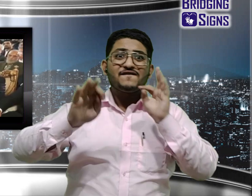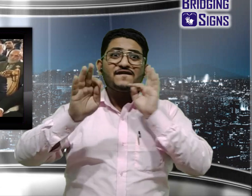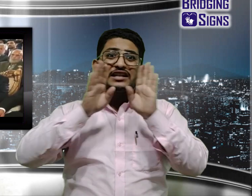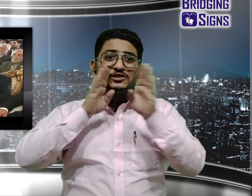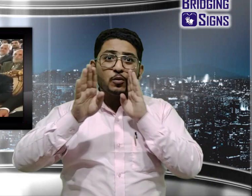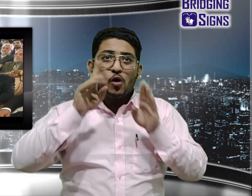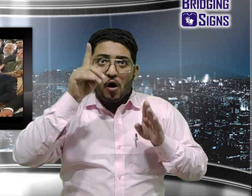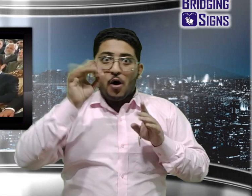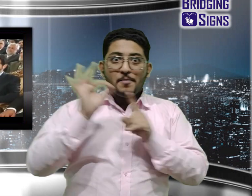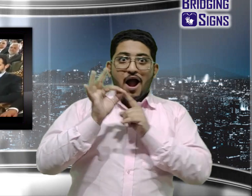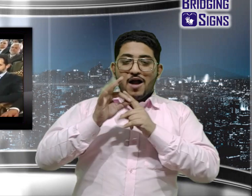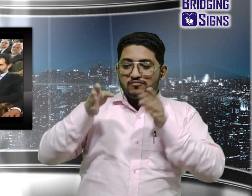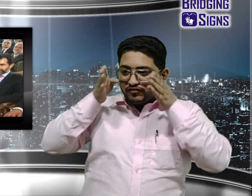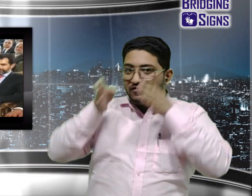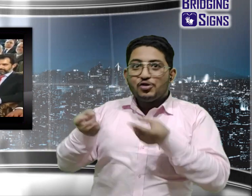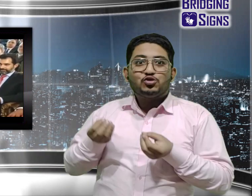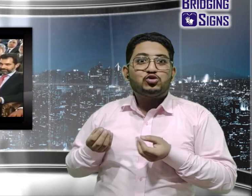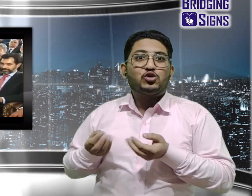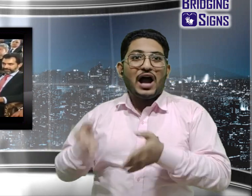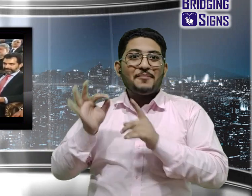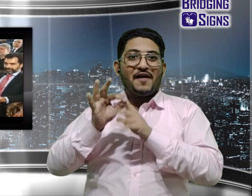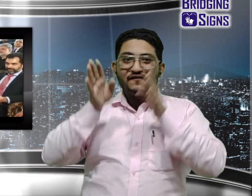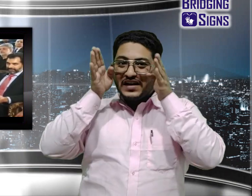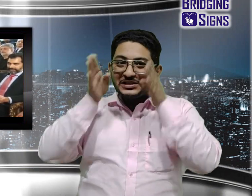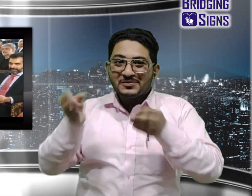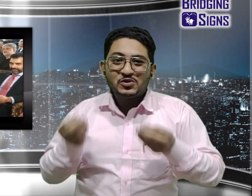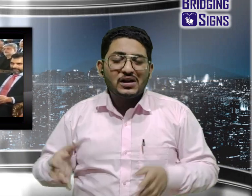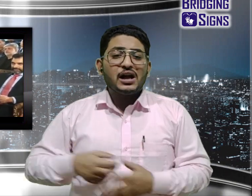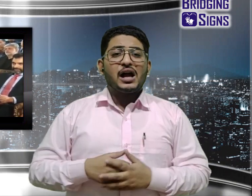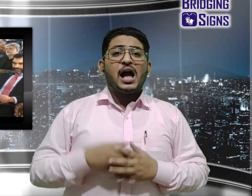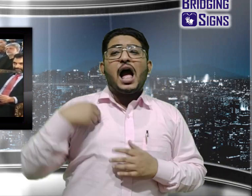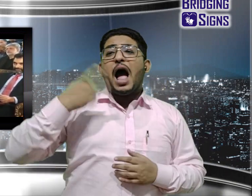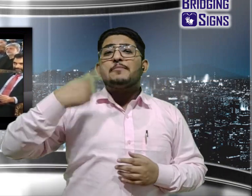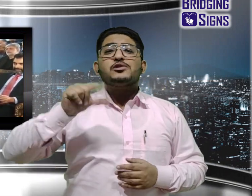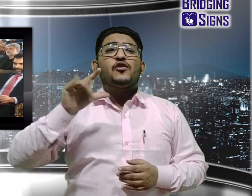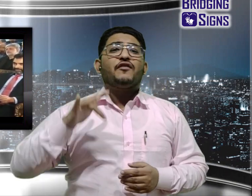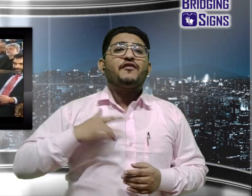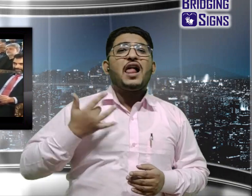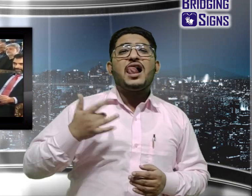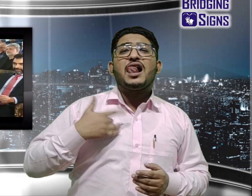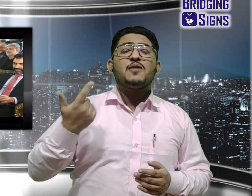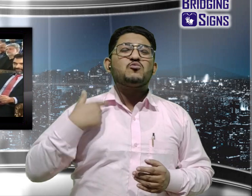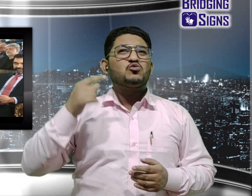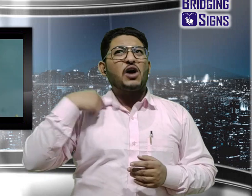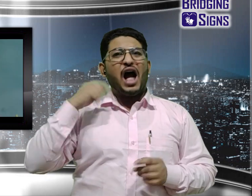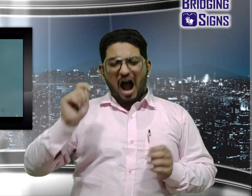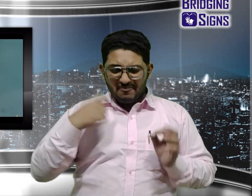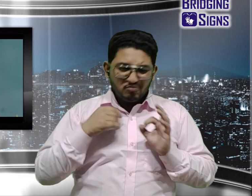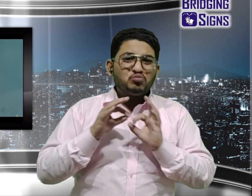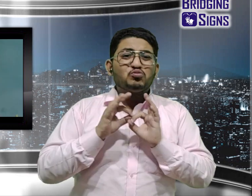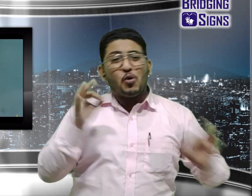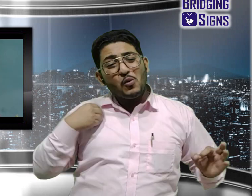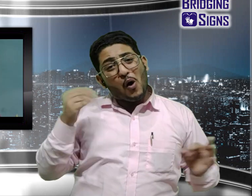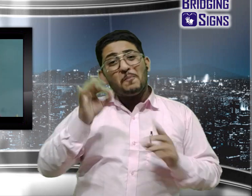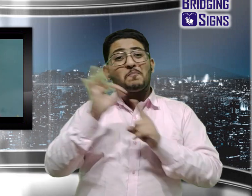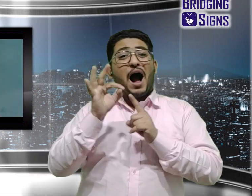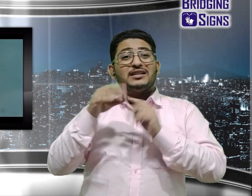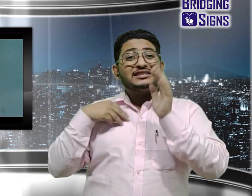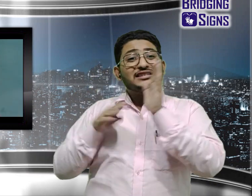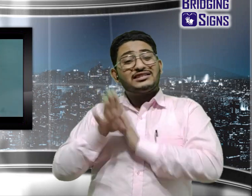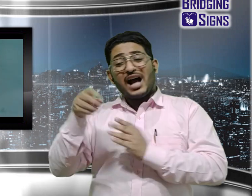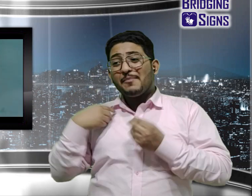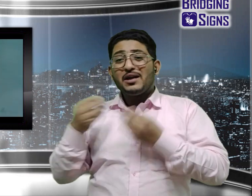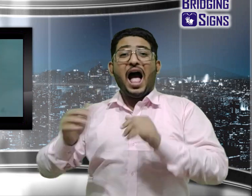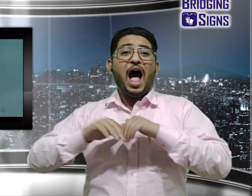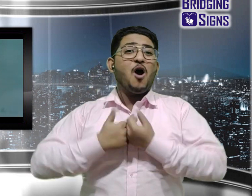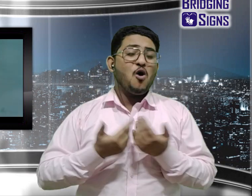फेसबुक ने अपना पाकिस्तान के ऊपर फोकस शुरू किया। हमेशा फीलिंग यही रही कि मैं इनफ नहीं कर रही थी, जो मेरी कॉन्ट्रीब्यूशन